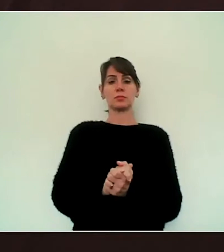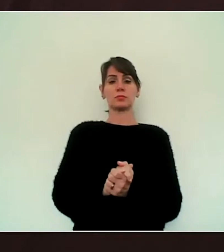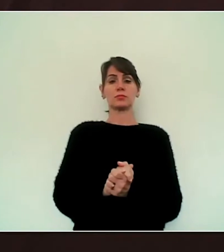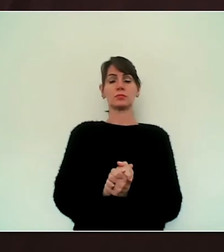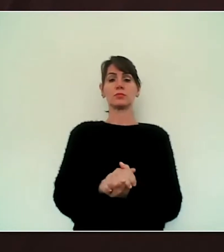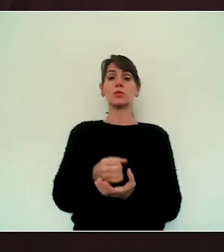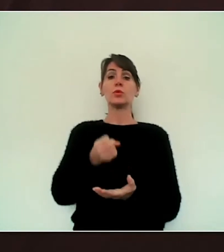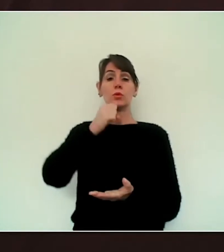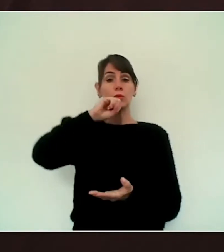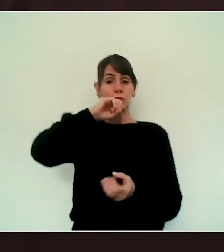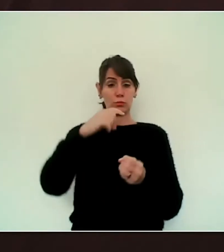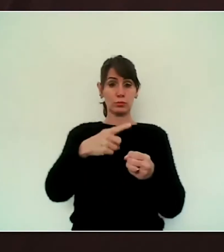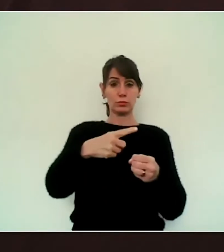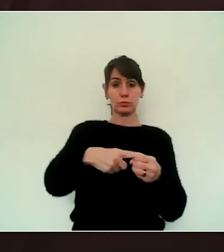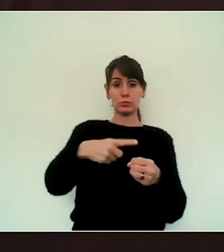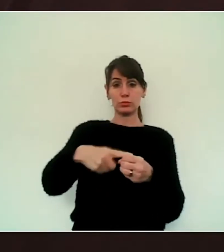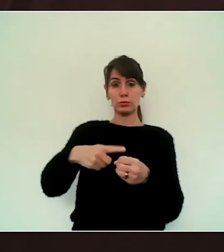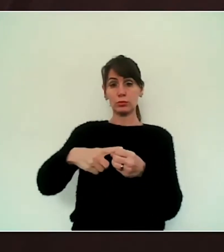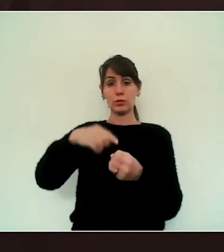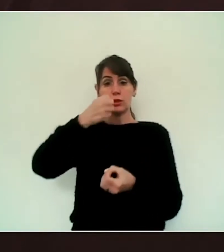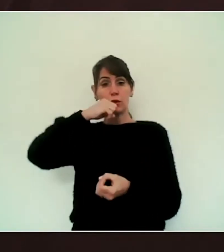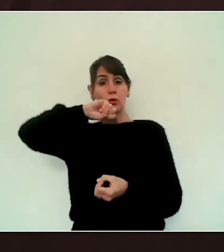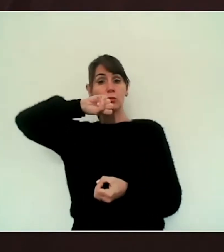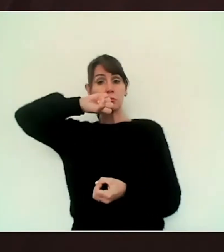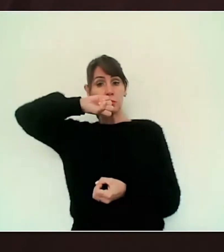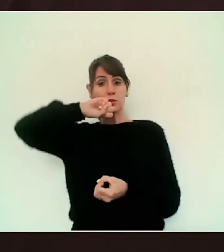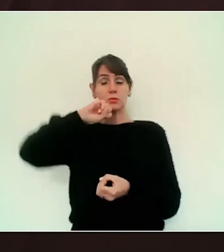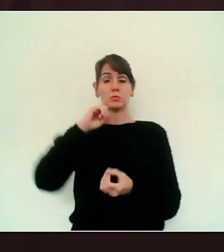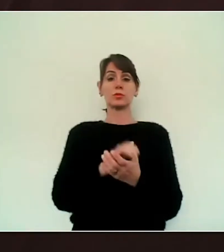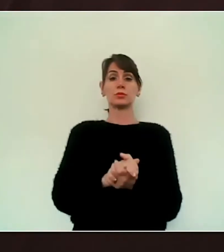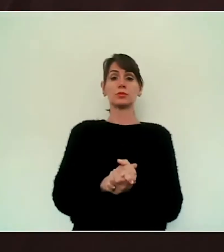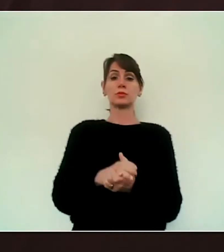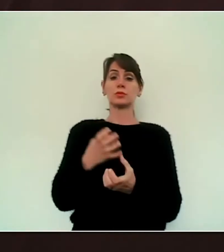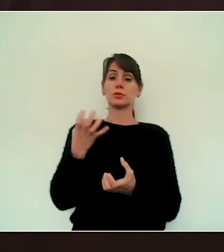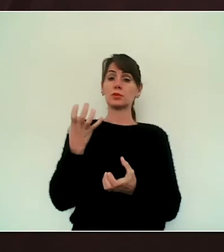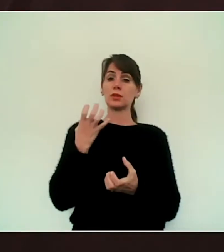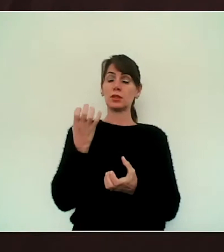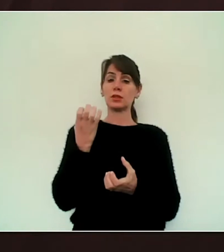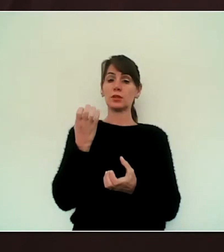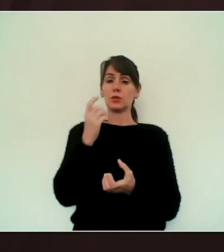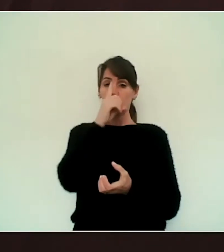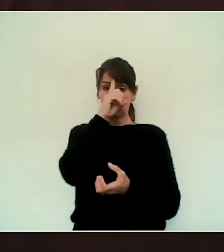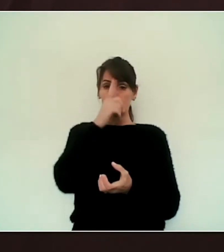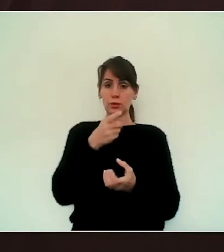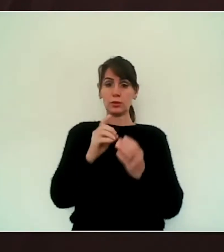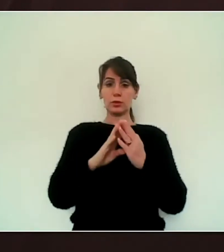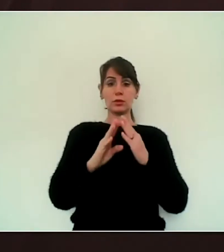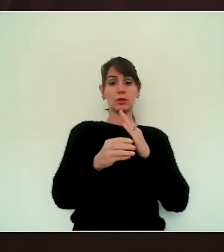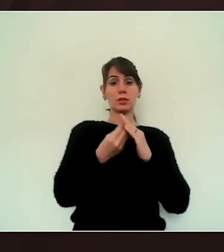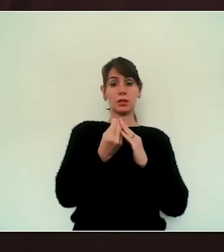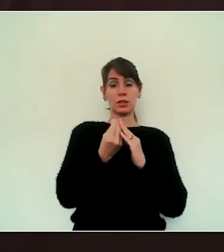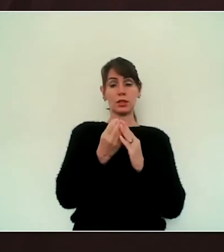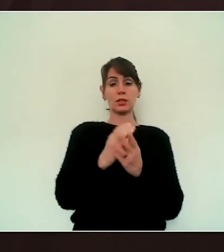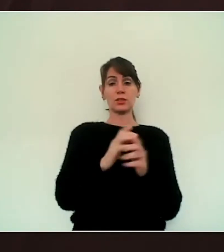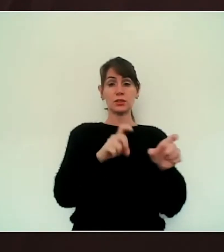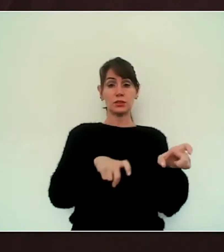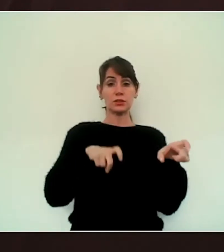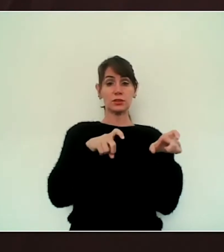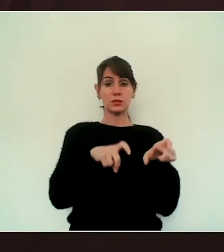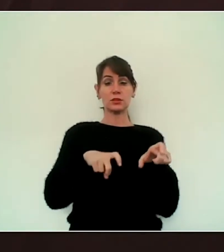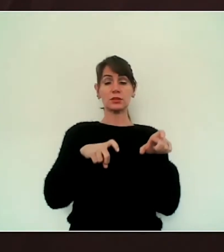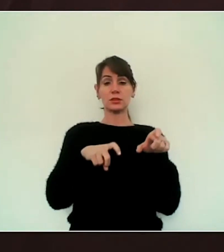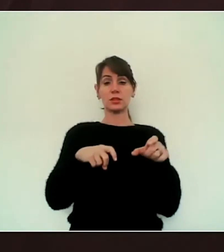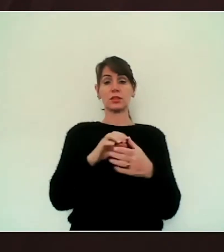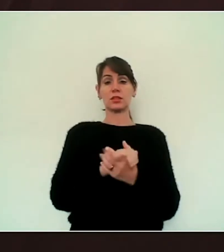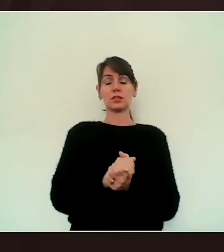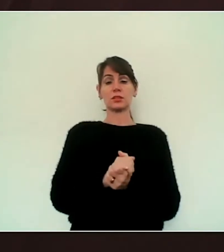cidade reivindicavam o direito de designar líderes para essas igrejas rurais, e as pessoas